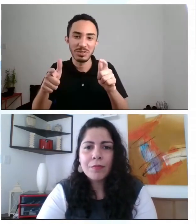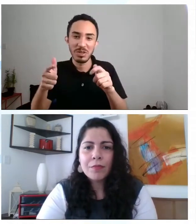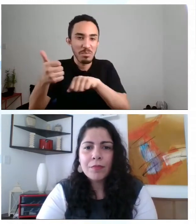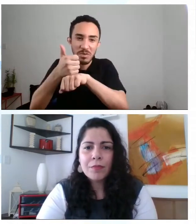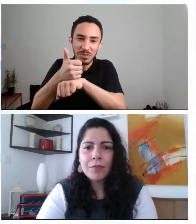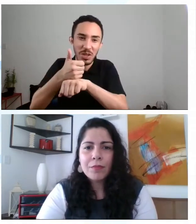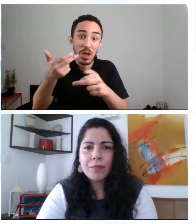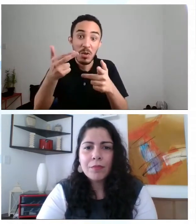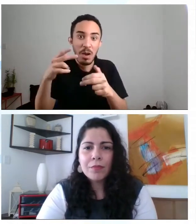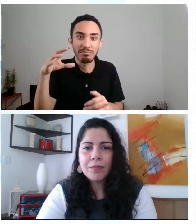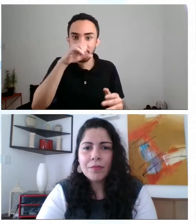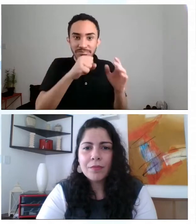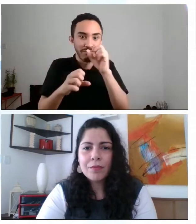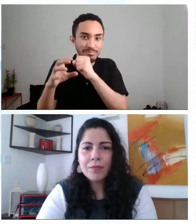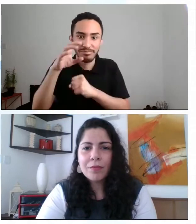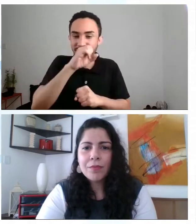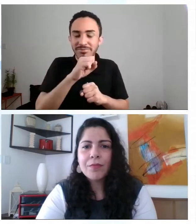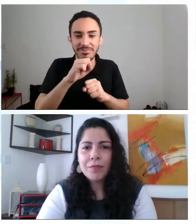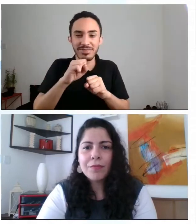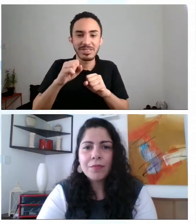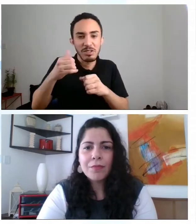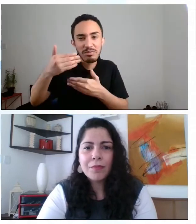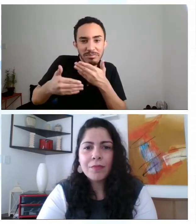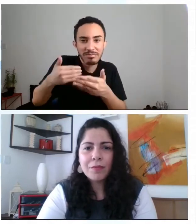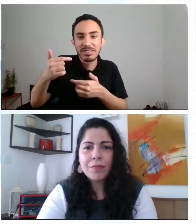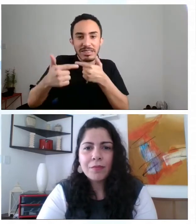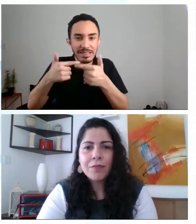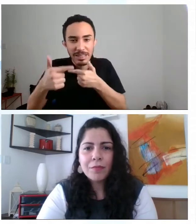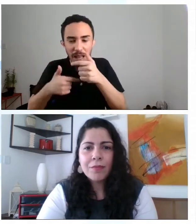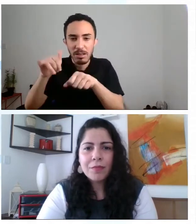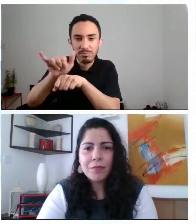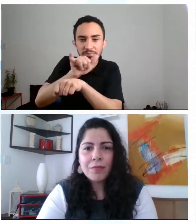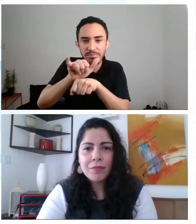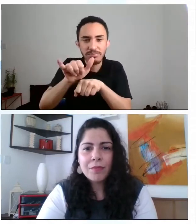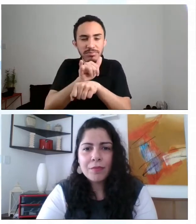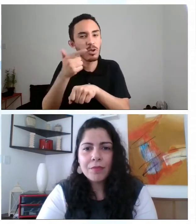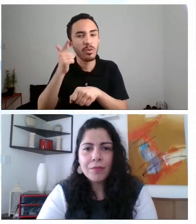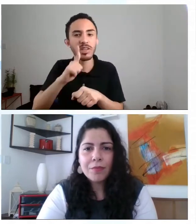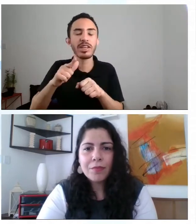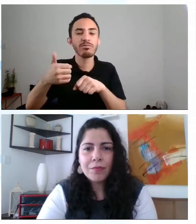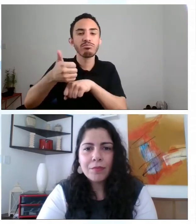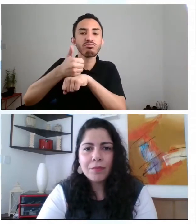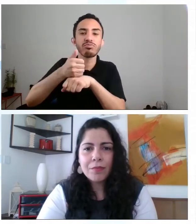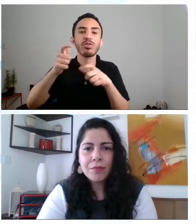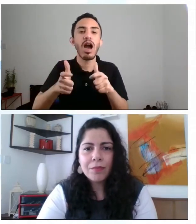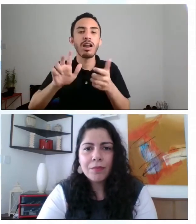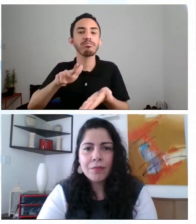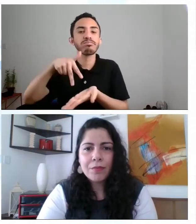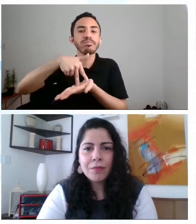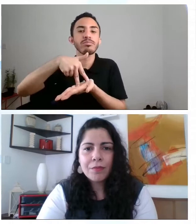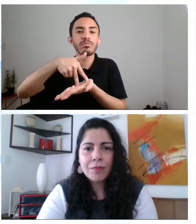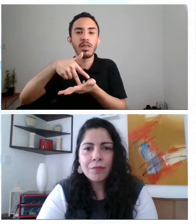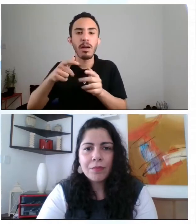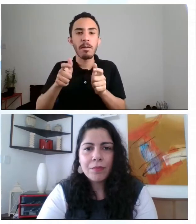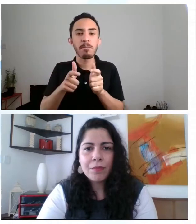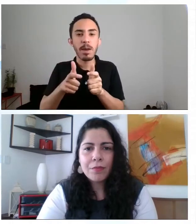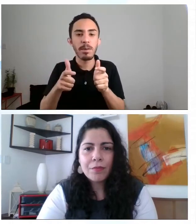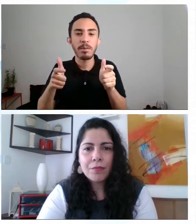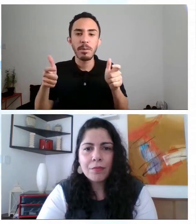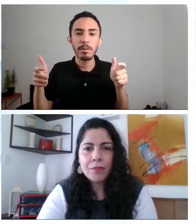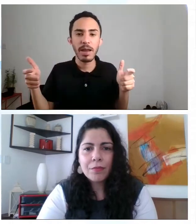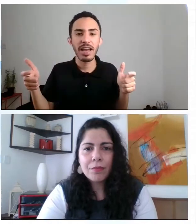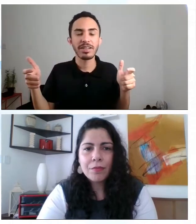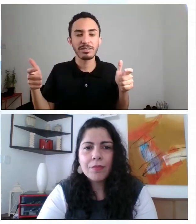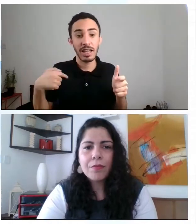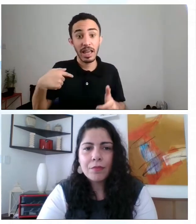E você vai trabalhando e se solidificando e se consolidando como profissional. E